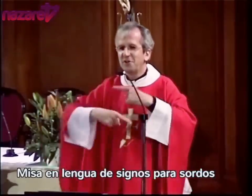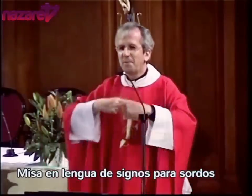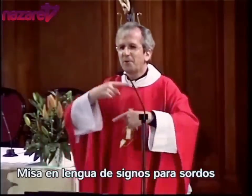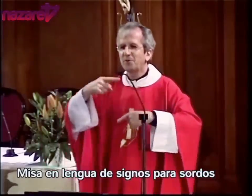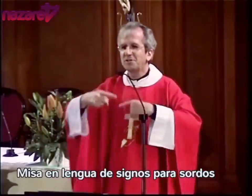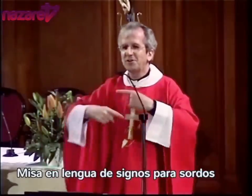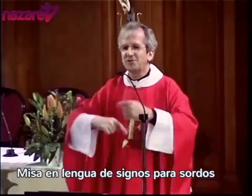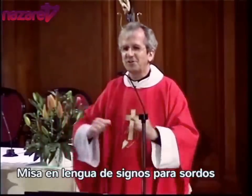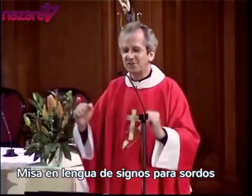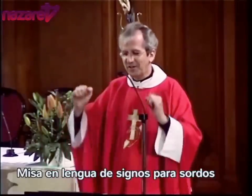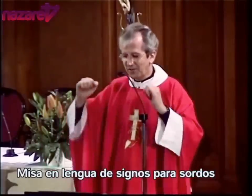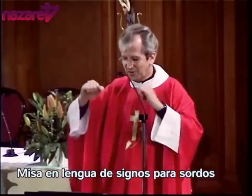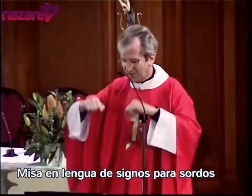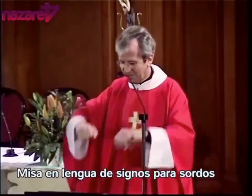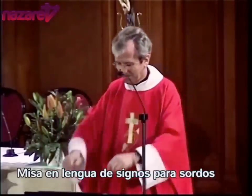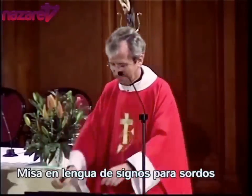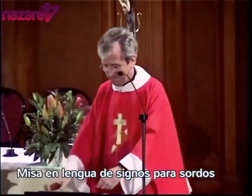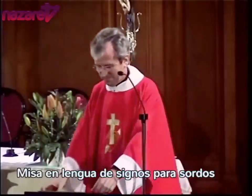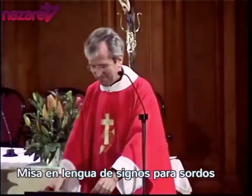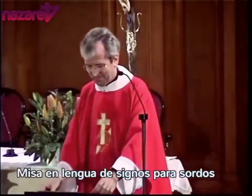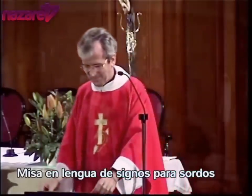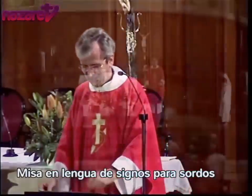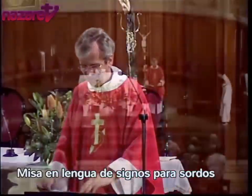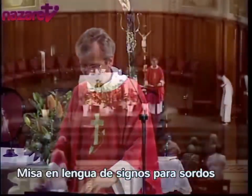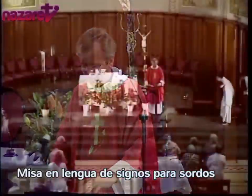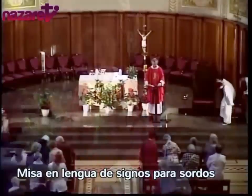Dios por los siglos de los siglos. Amén.